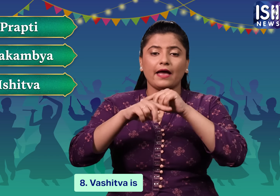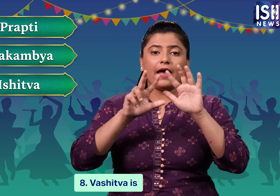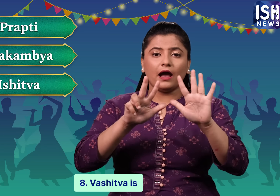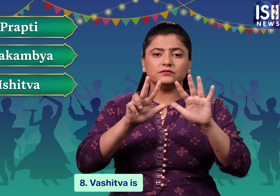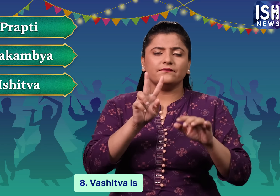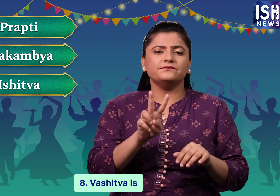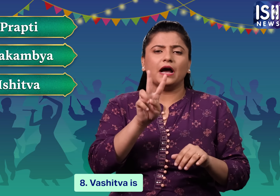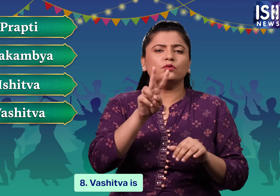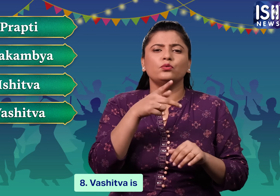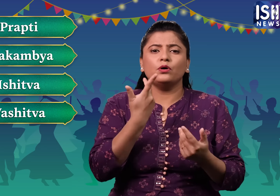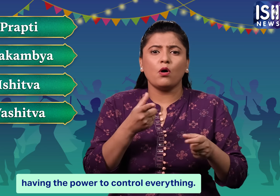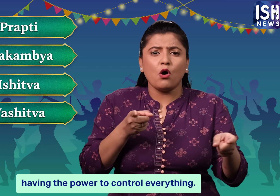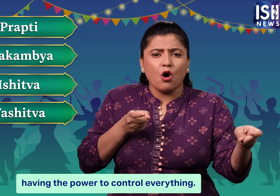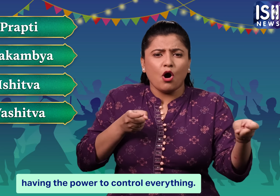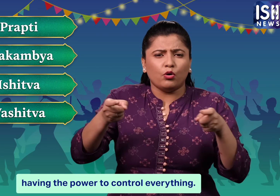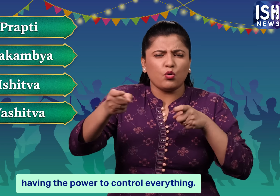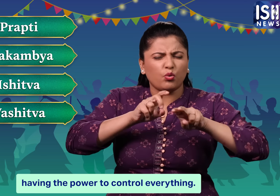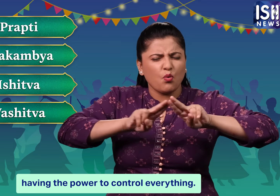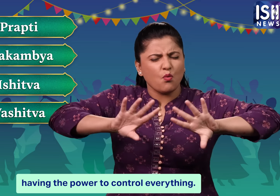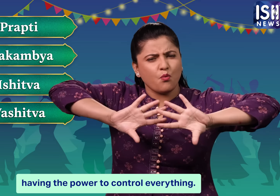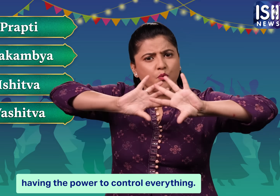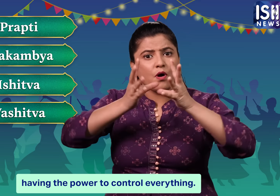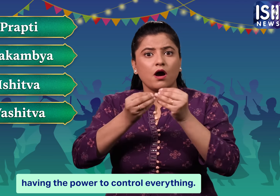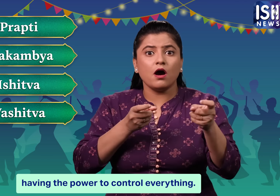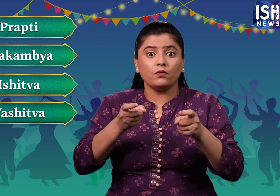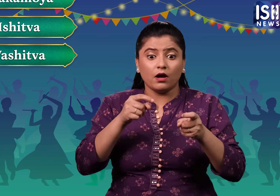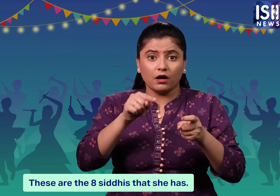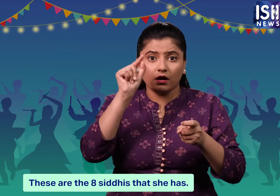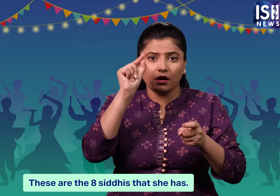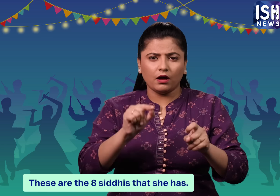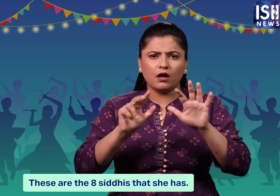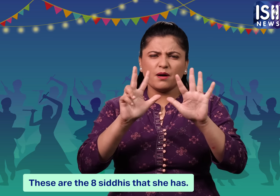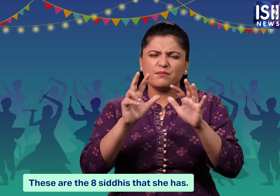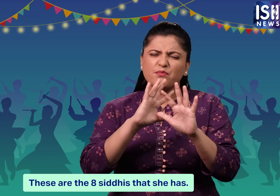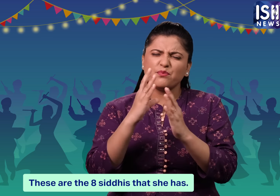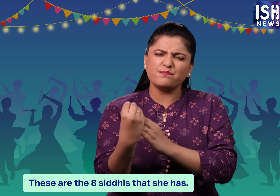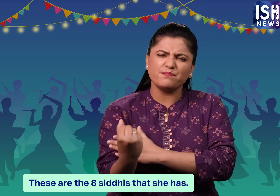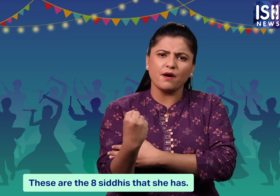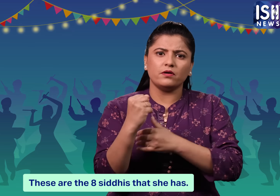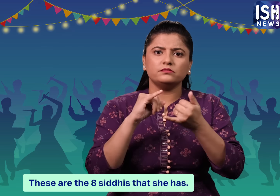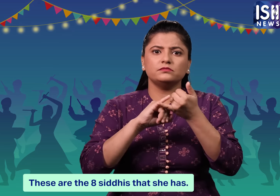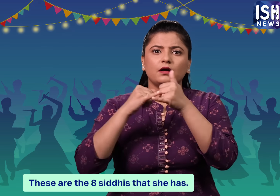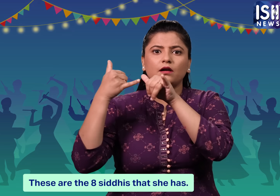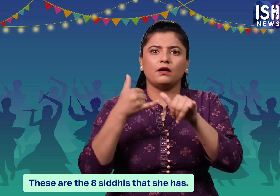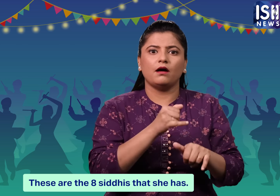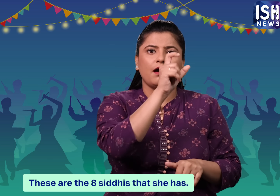विशिष्टता का अर्थ है हर चीज को नियंत्रित करने की शक्ति होती है। ये 8 सिद्धियां हैं जो उनके पास